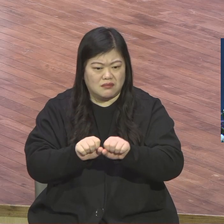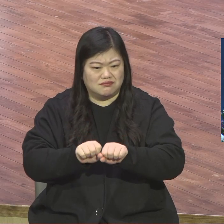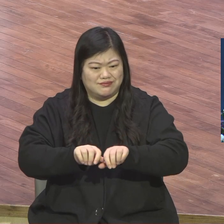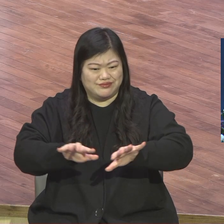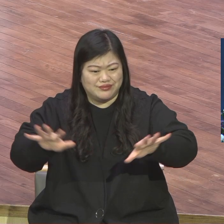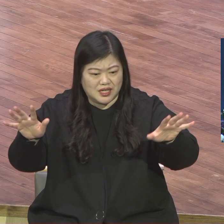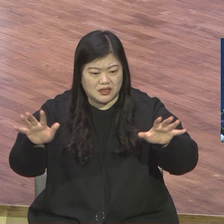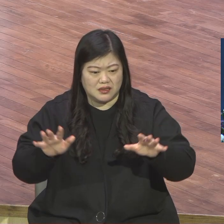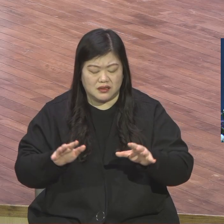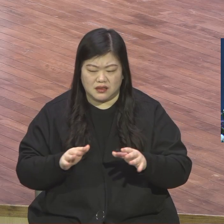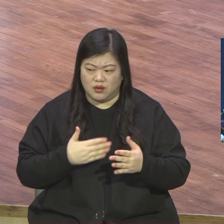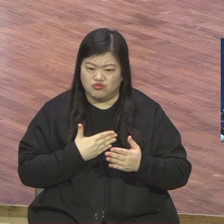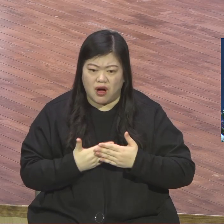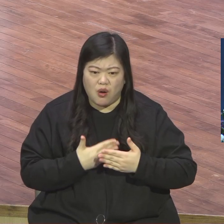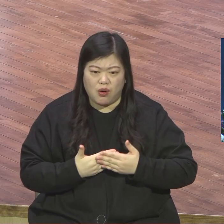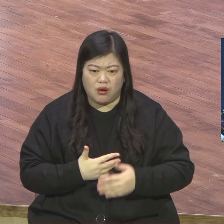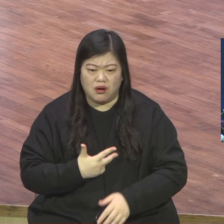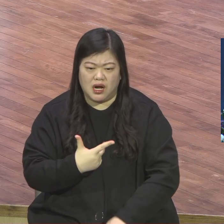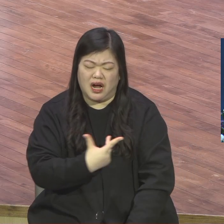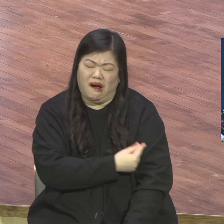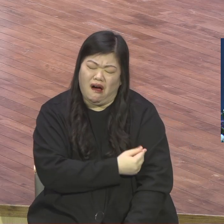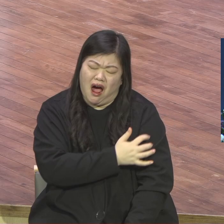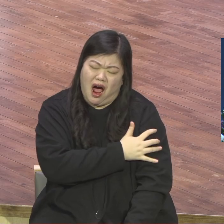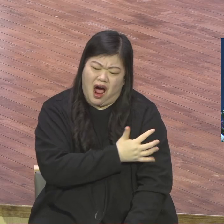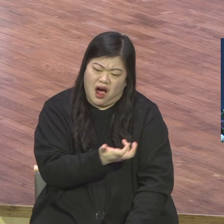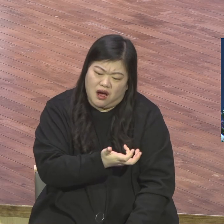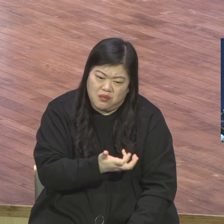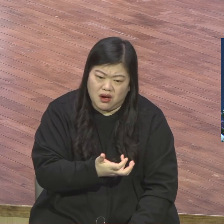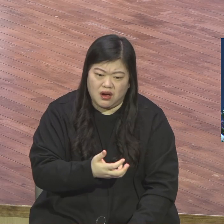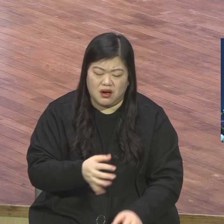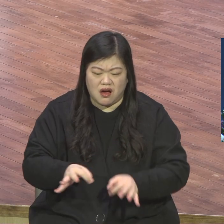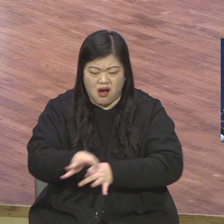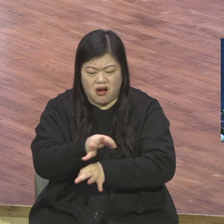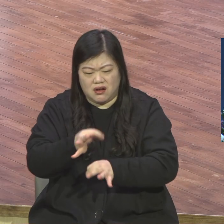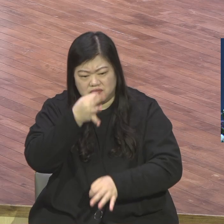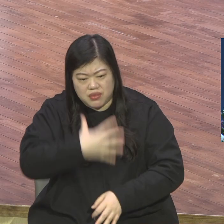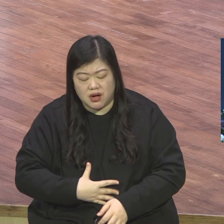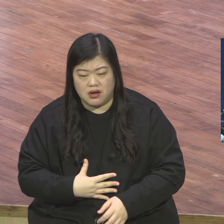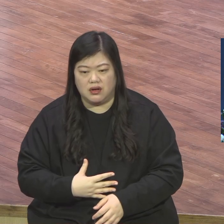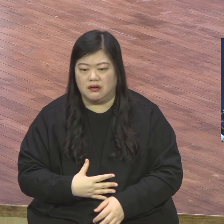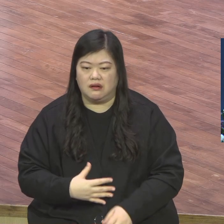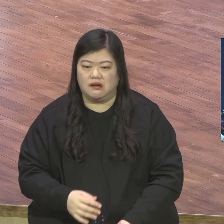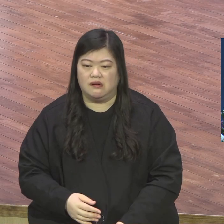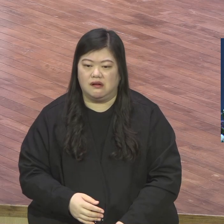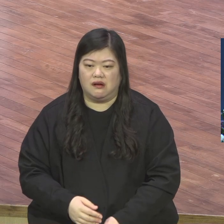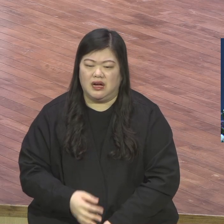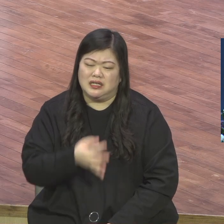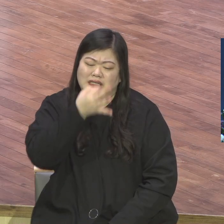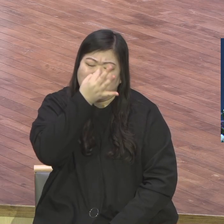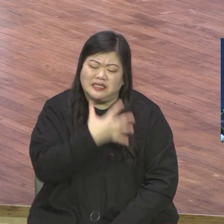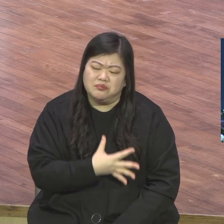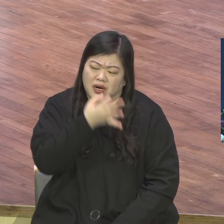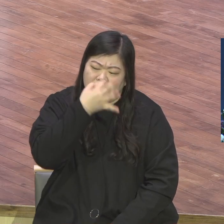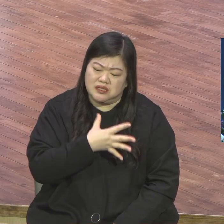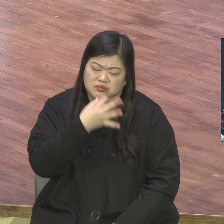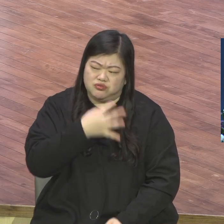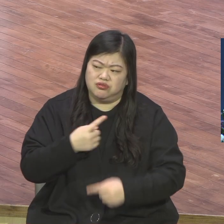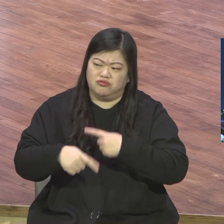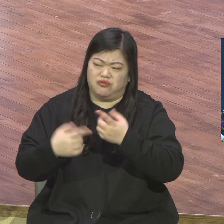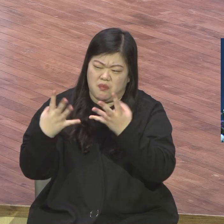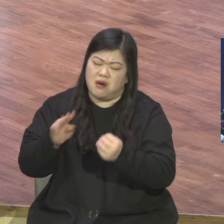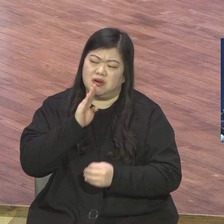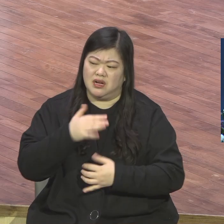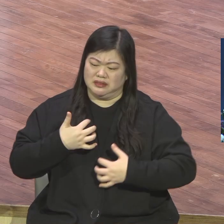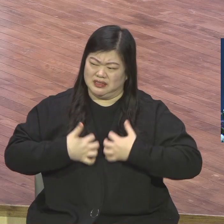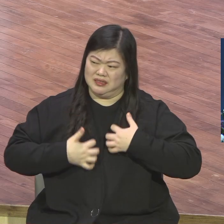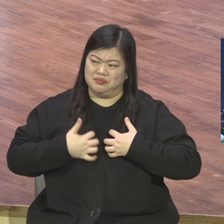세상이 다 불안하고 건강도 경제도 심각해지면 심각해지지 여기 기쁨이 어디